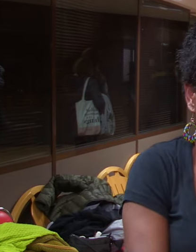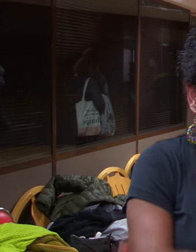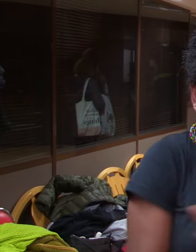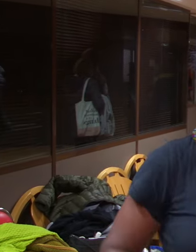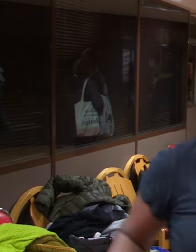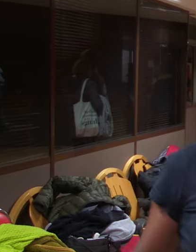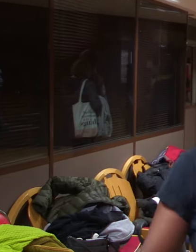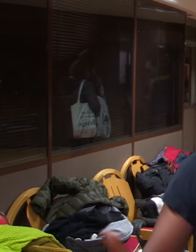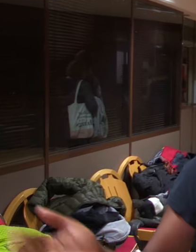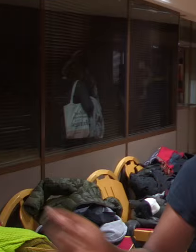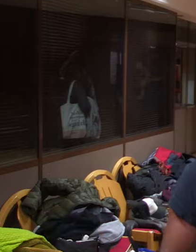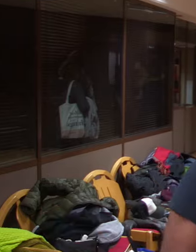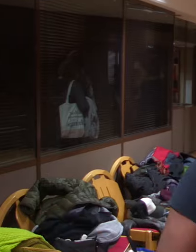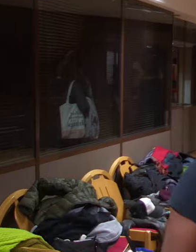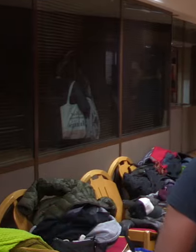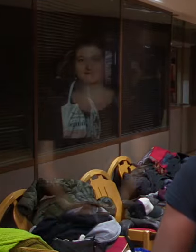Émotion.